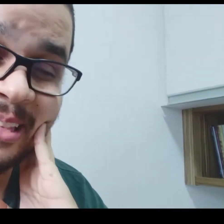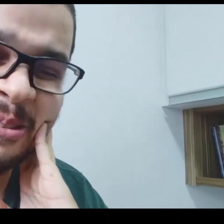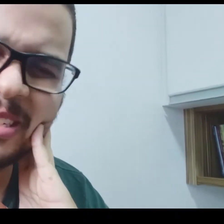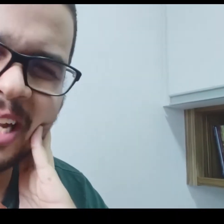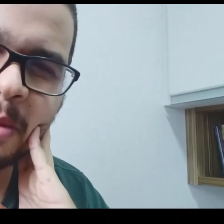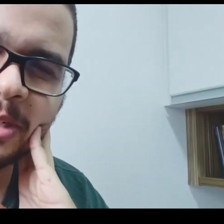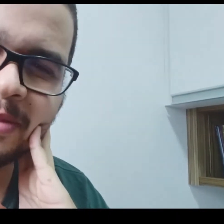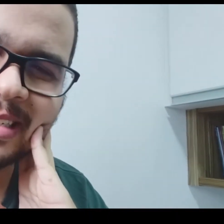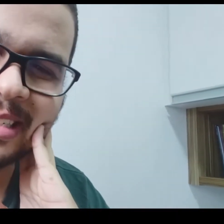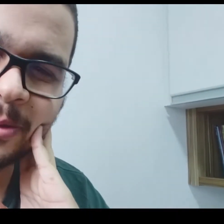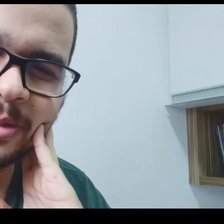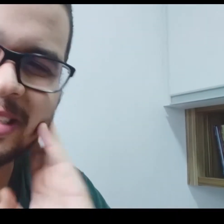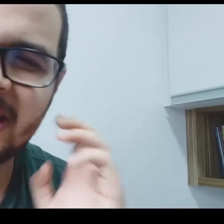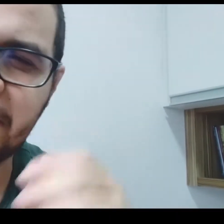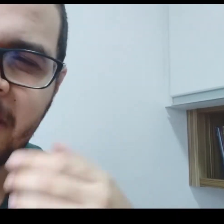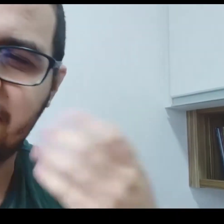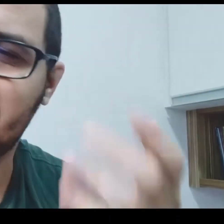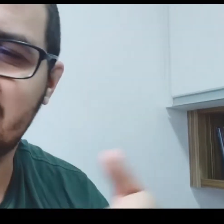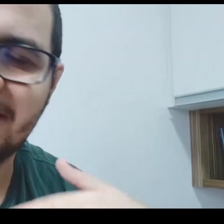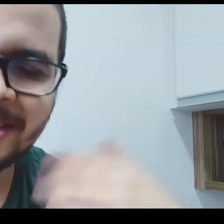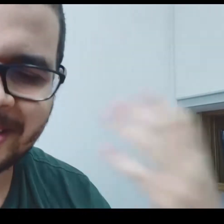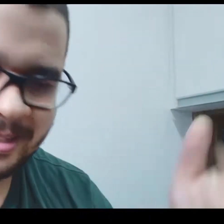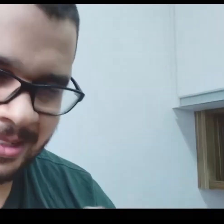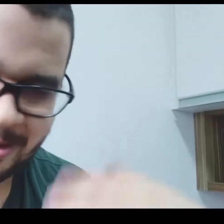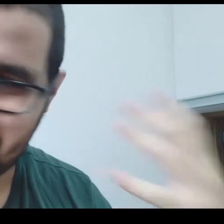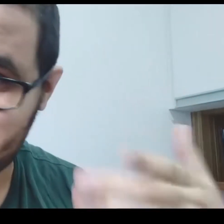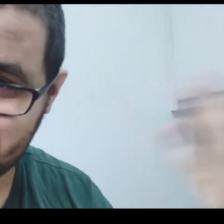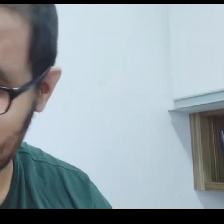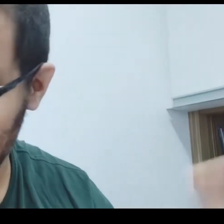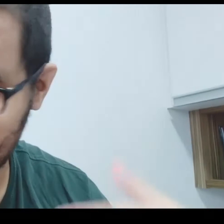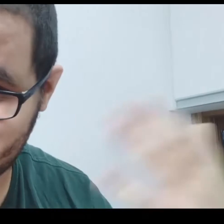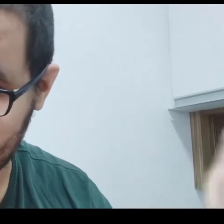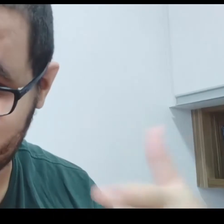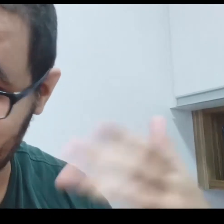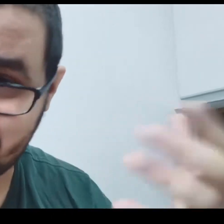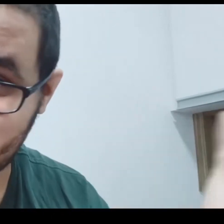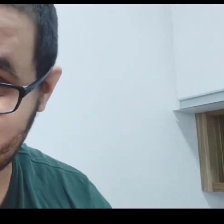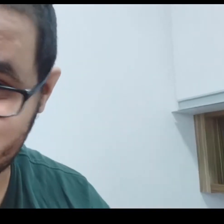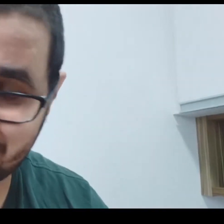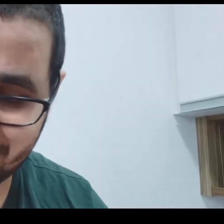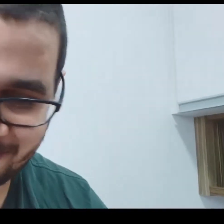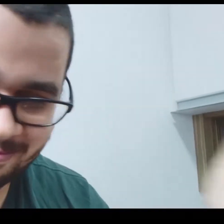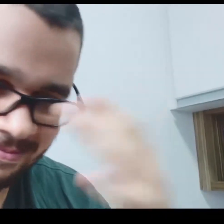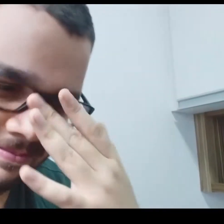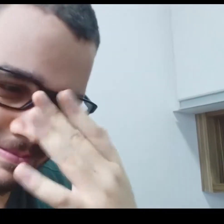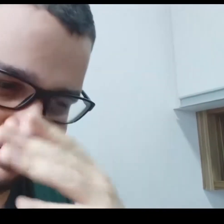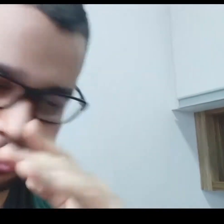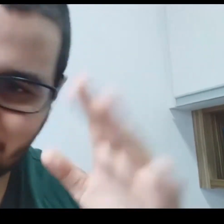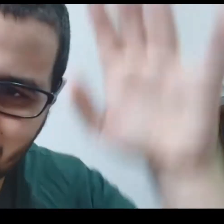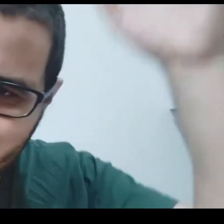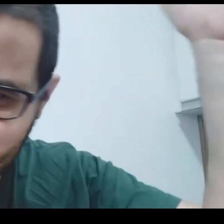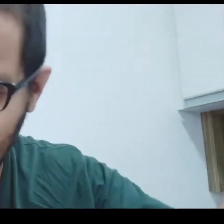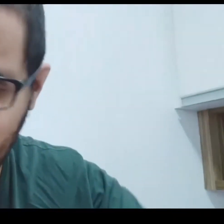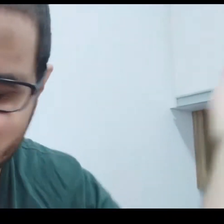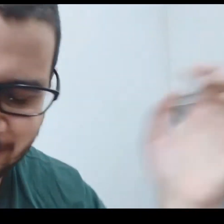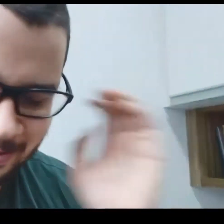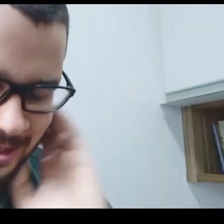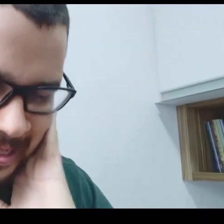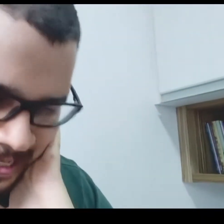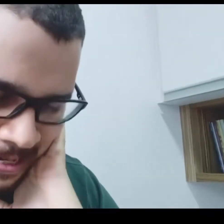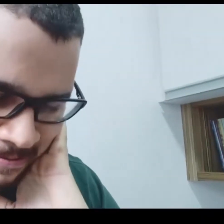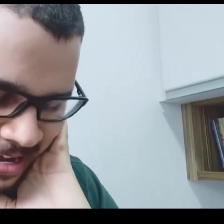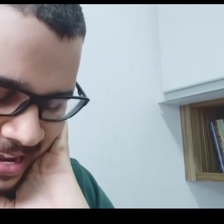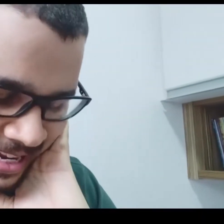lá, então não tinha nenhuma motivação e eu seguia a minha vida medíocre, achando que eu era o top, o bonzão.